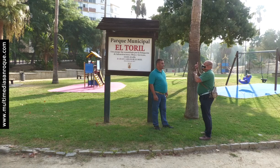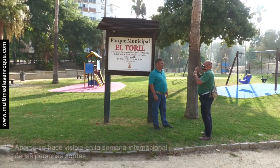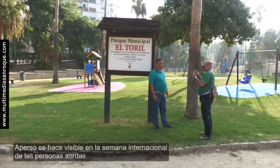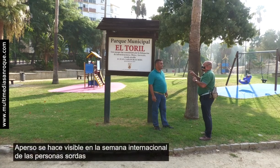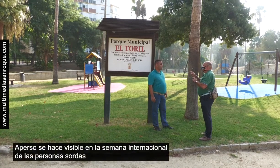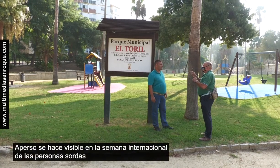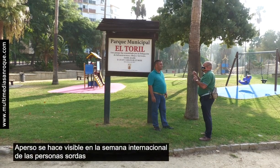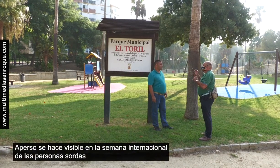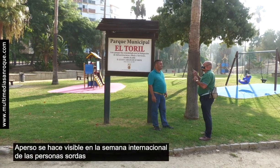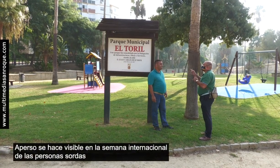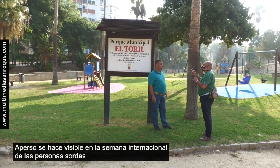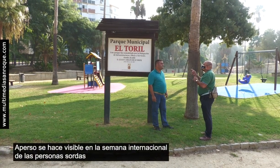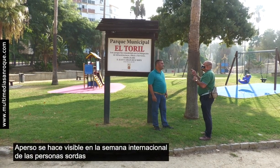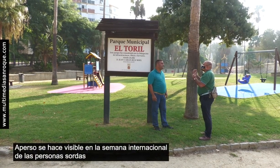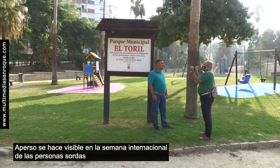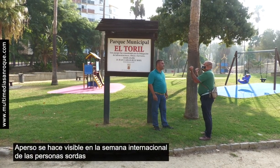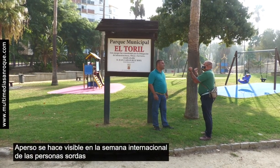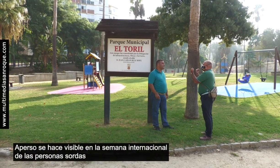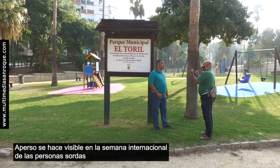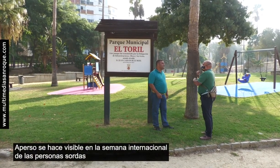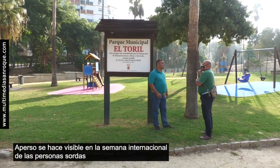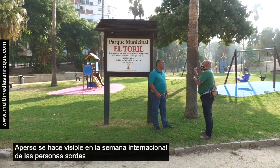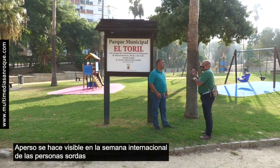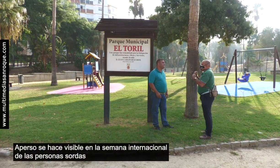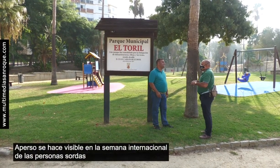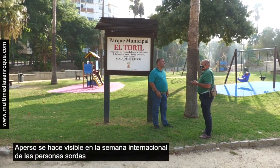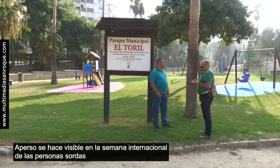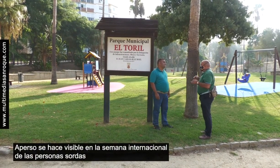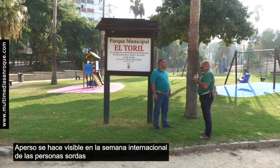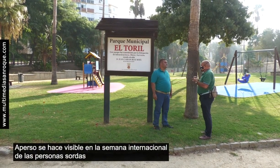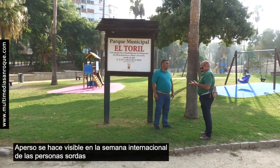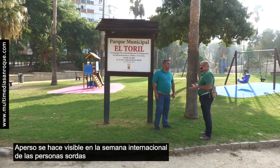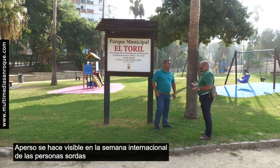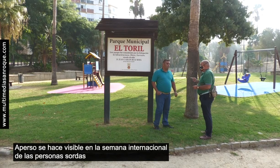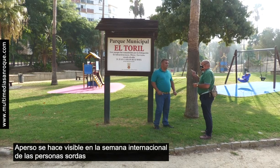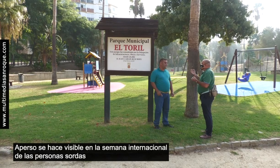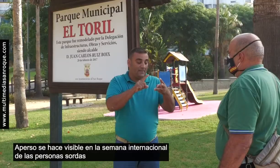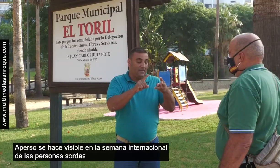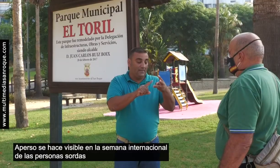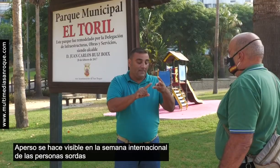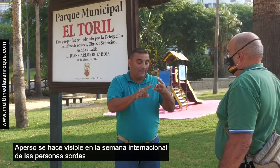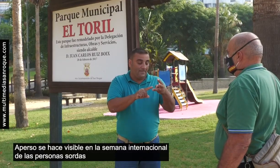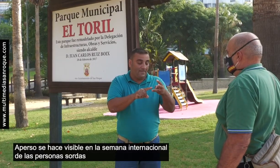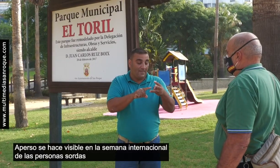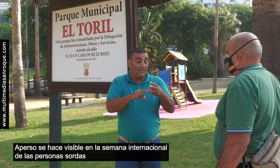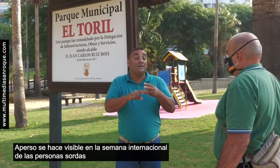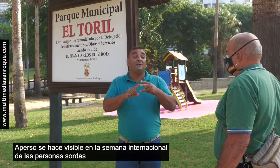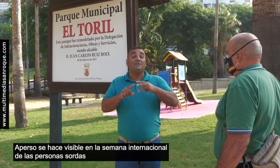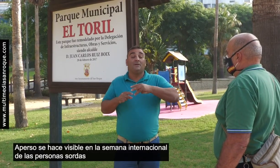en el parque del toril el presidente de a pers marcos jesús bautista acompañado de un intérprete juanma bat y del secretario de la asociación